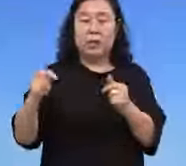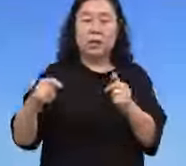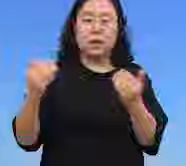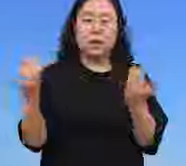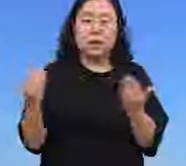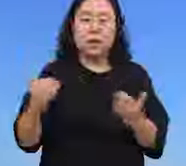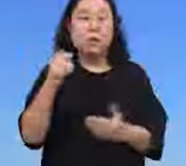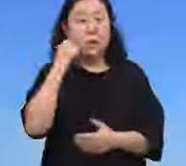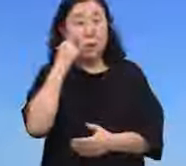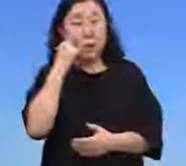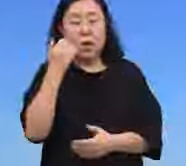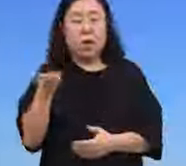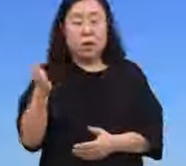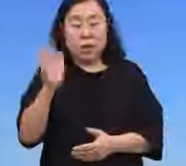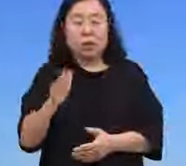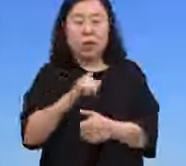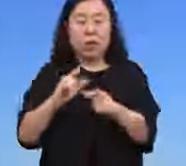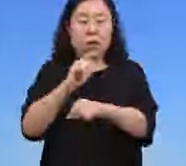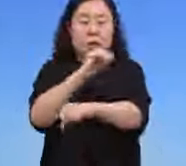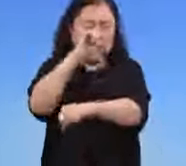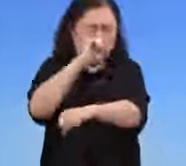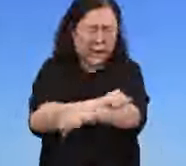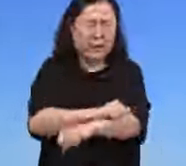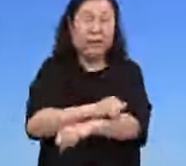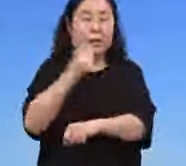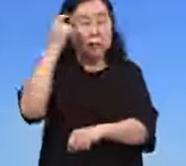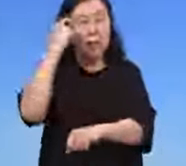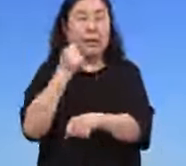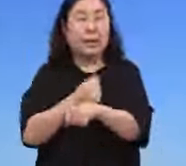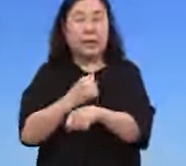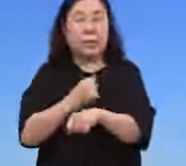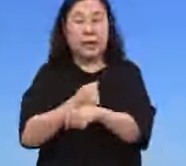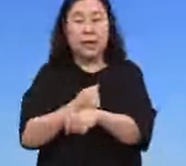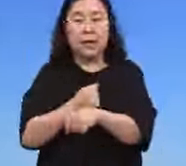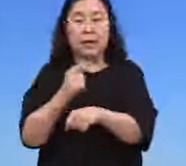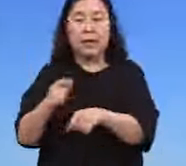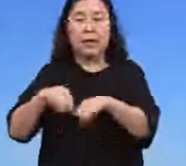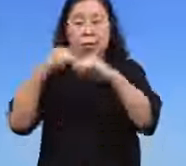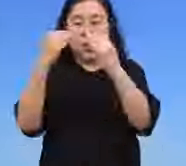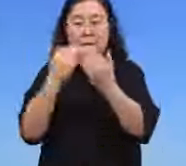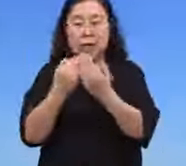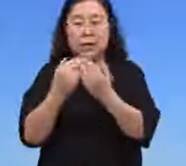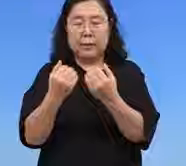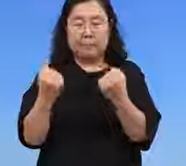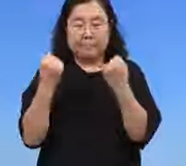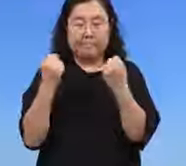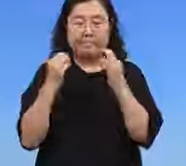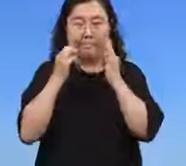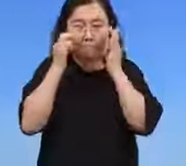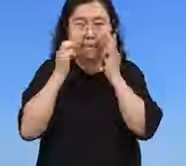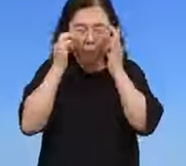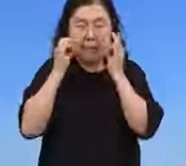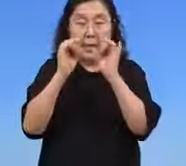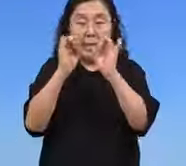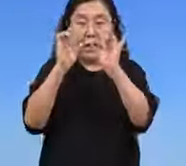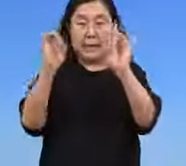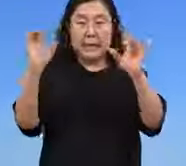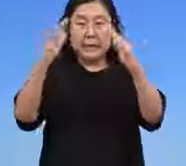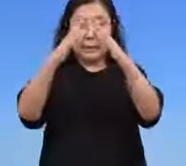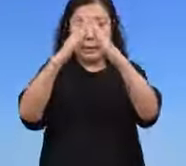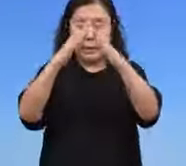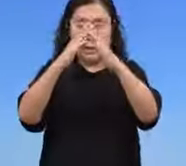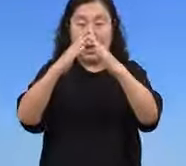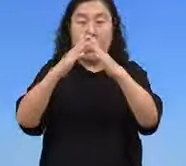하지만 오히려 전 잘 됐다고 생각합니다. 그렇게 새벽에 일어나 달려오는 그 모든 에너지를 이제는 각 가정에서